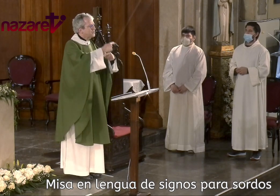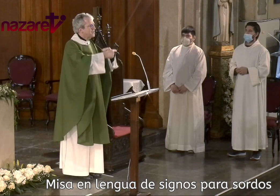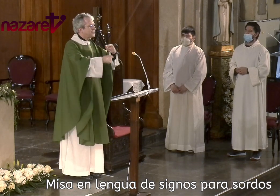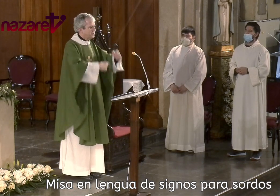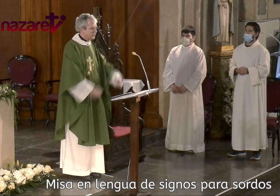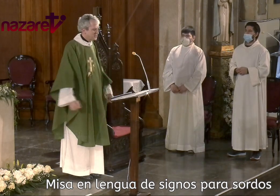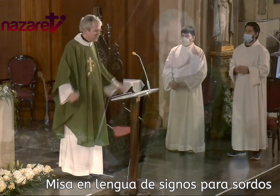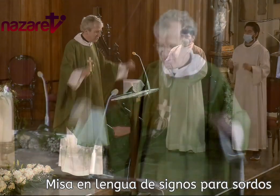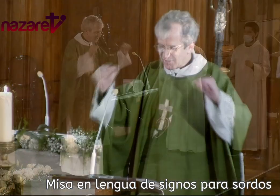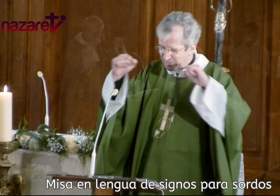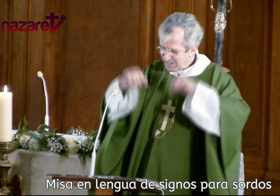siglos de los siglos